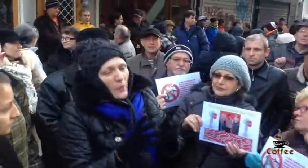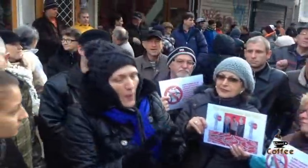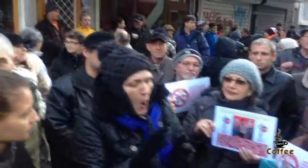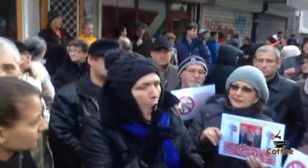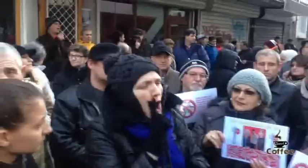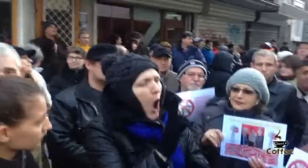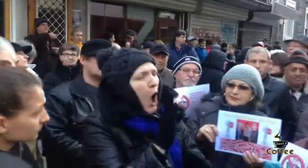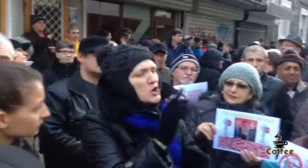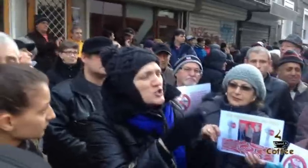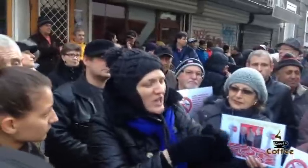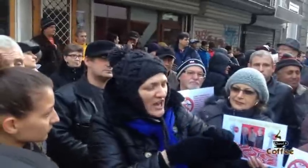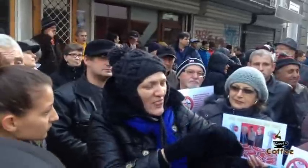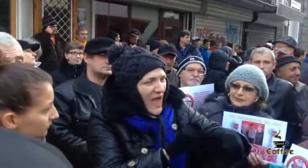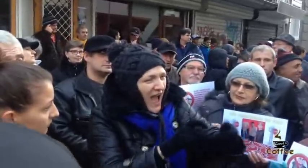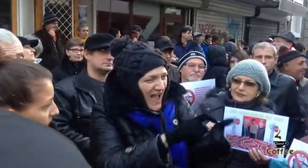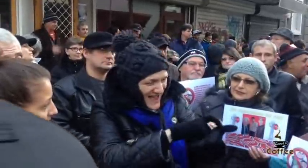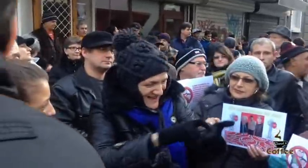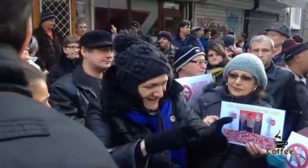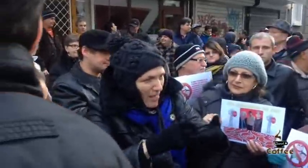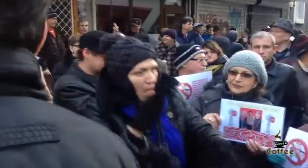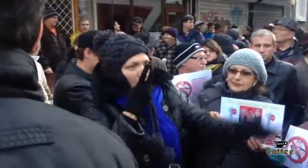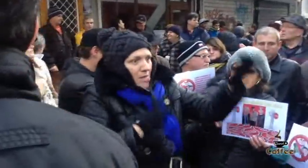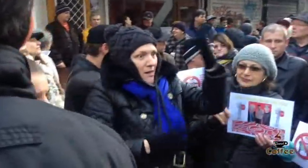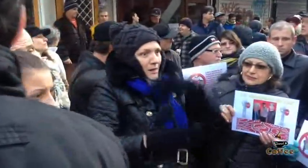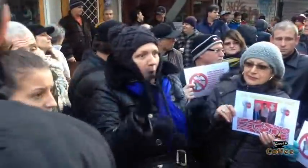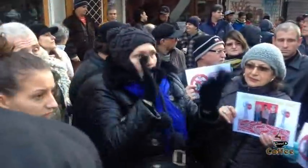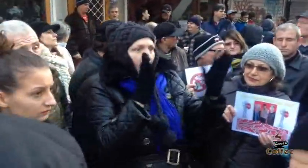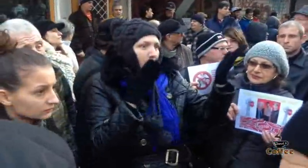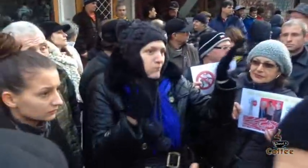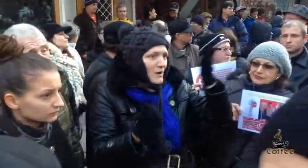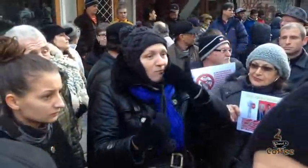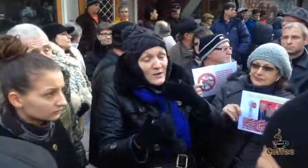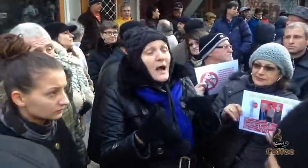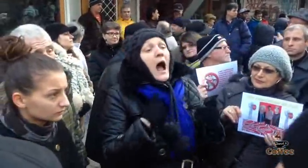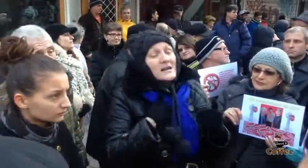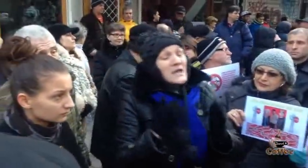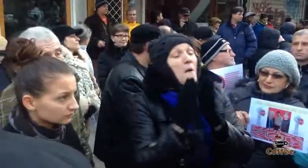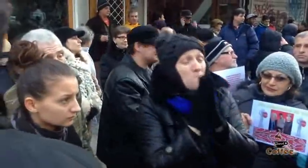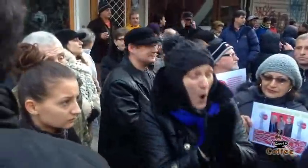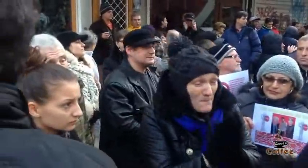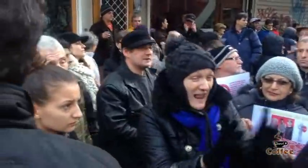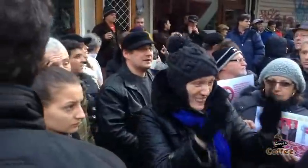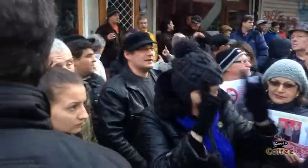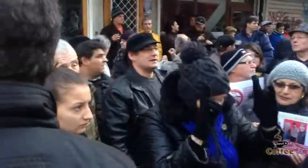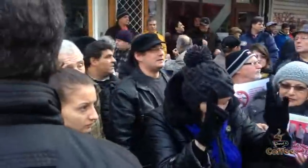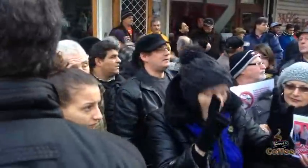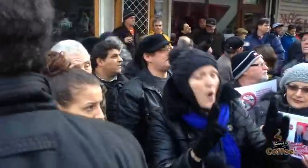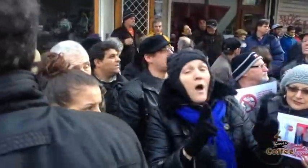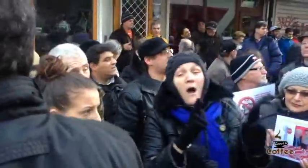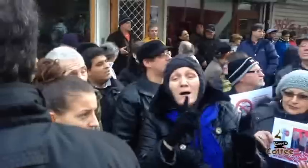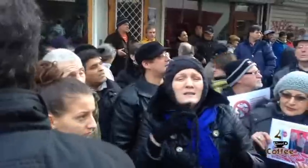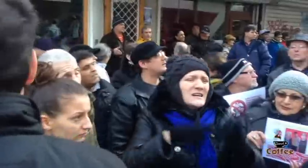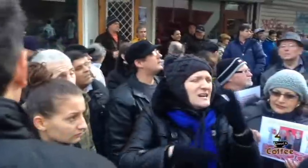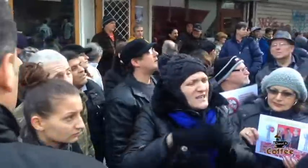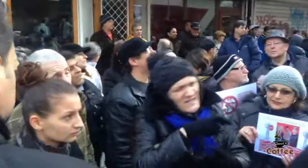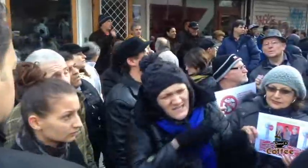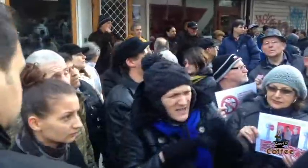а сега промениха устава и сега вече Моля се и